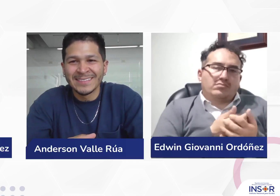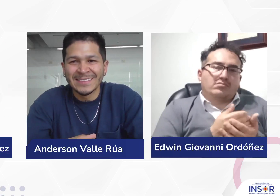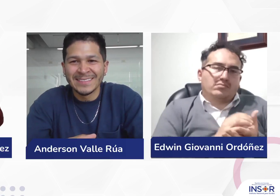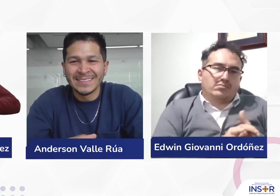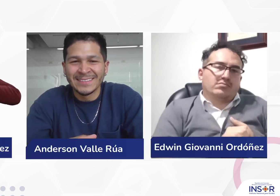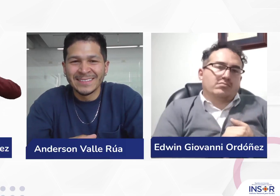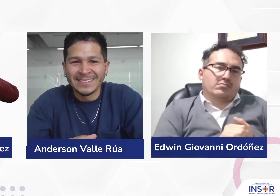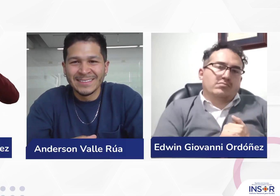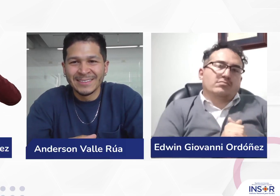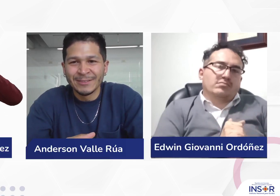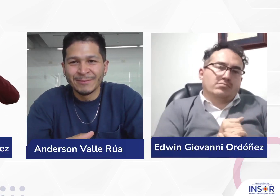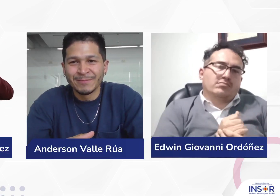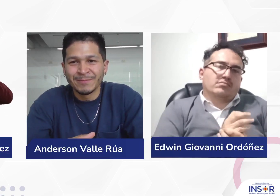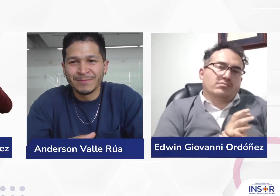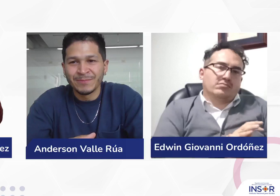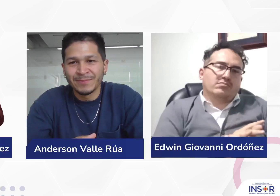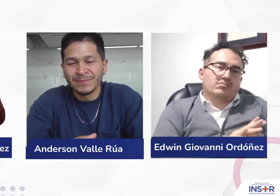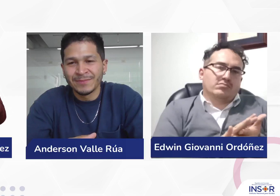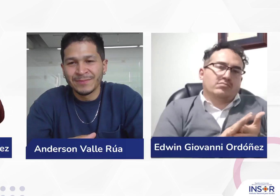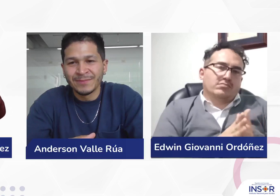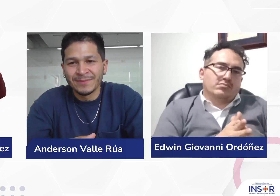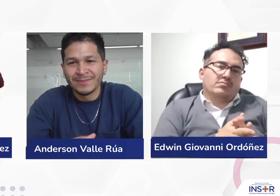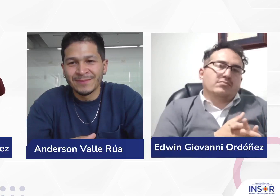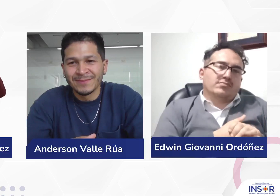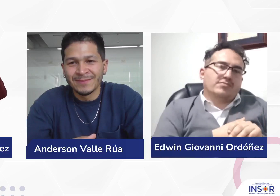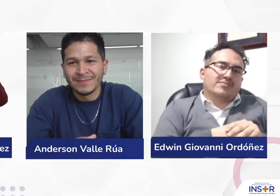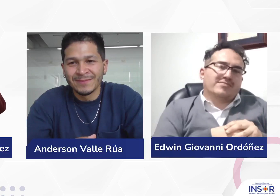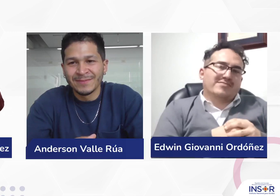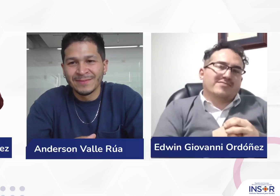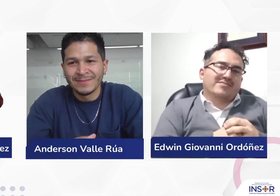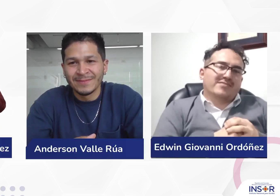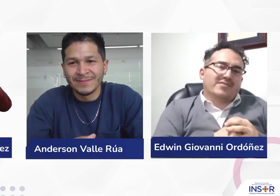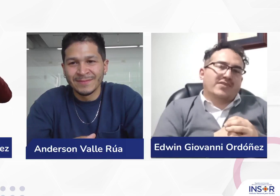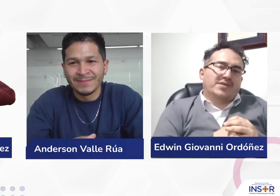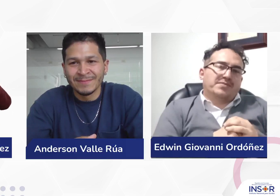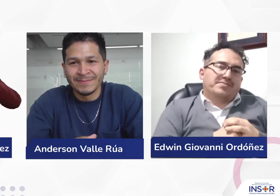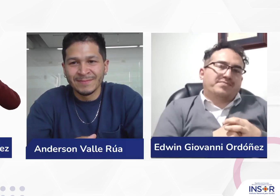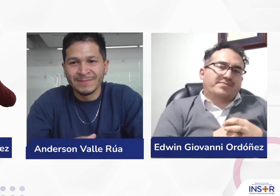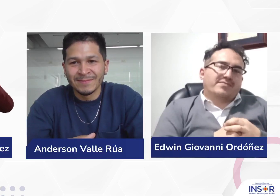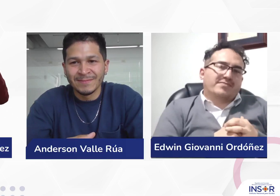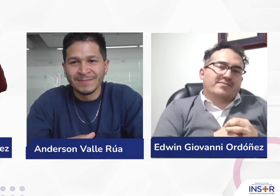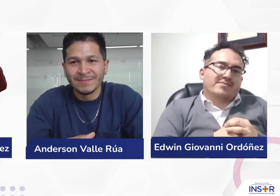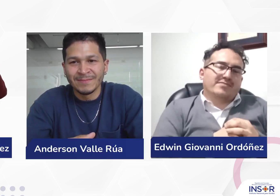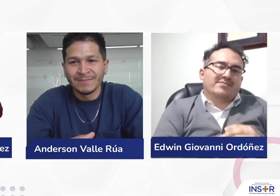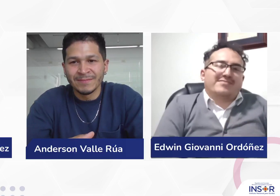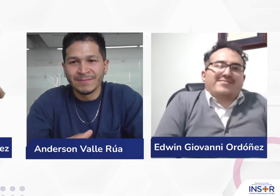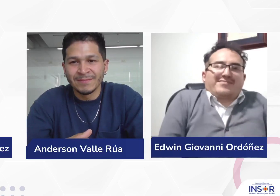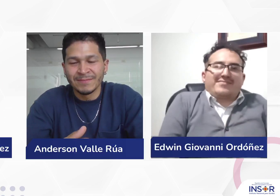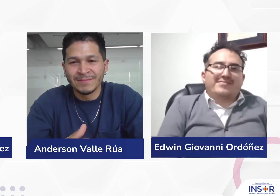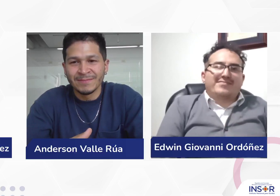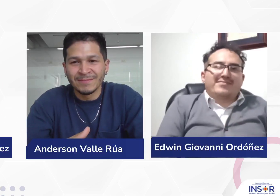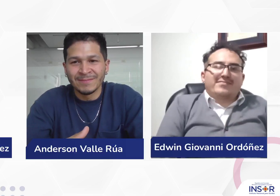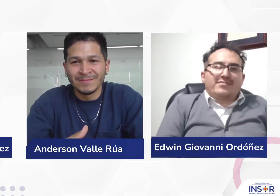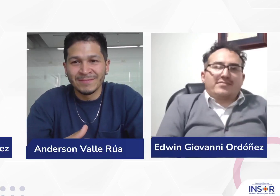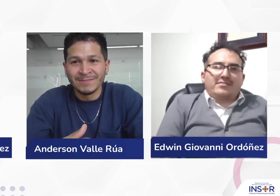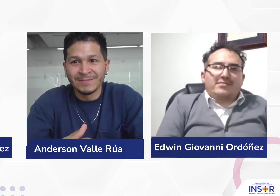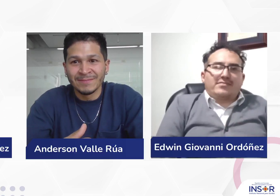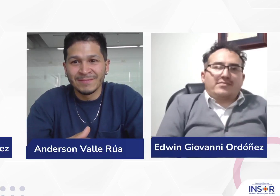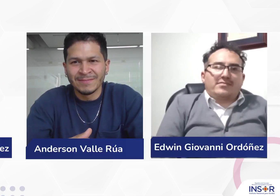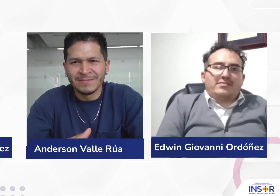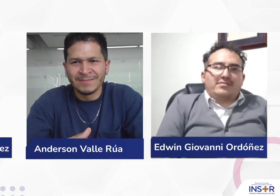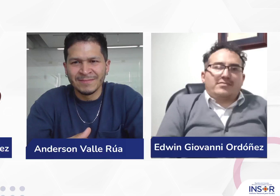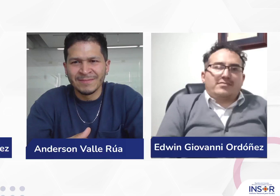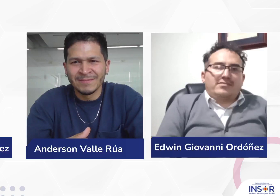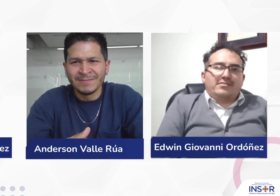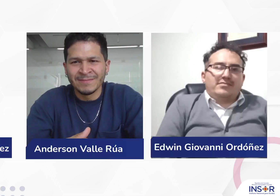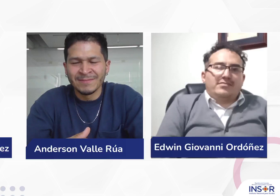publicación de los resultados de esta investigación y pues felicitarte y alentarte a que continúes con ese proceso